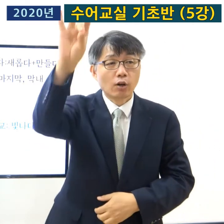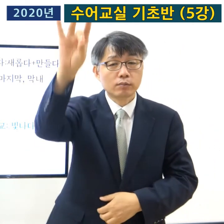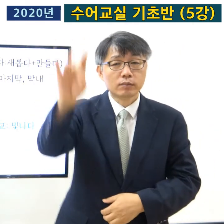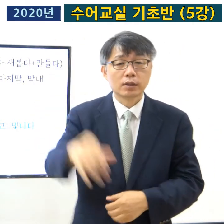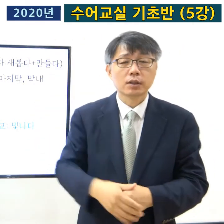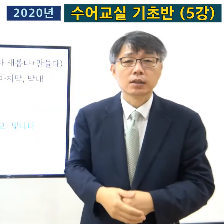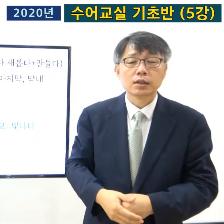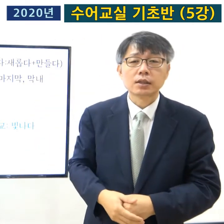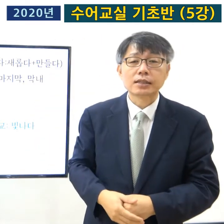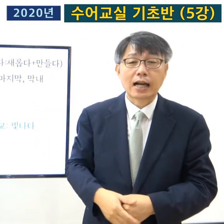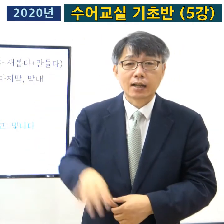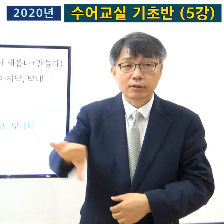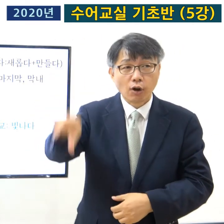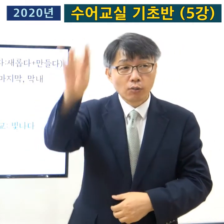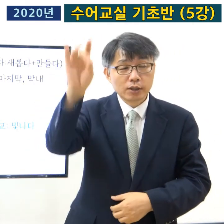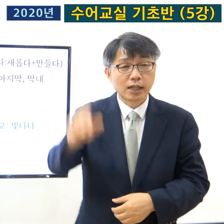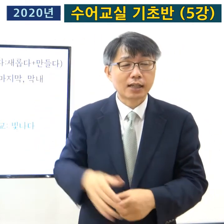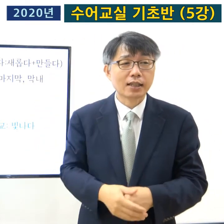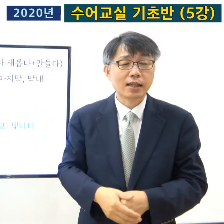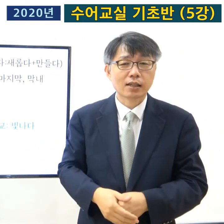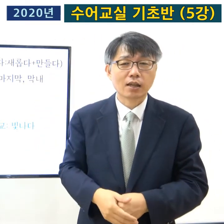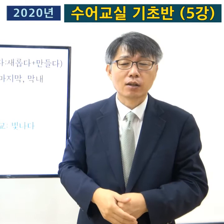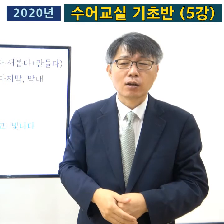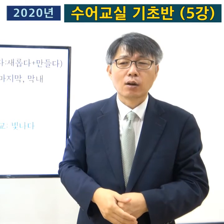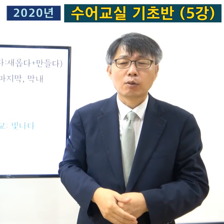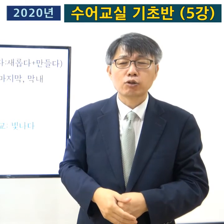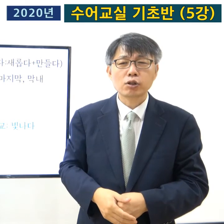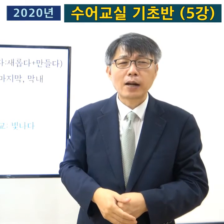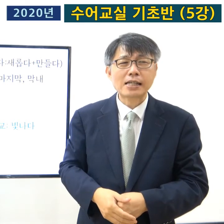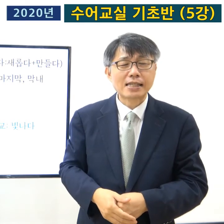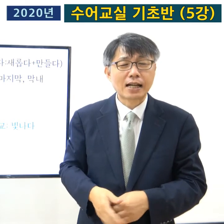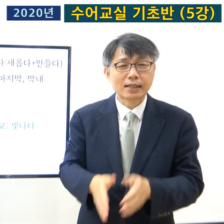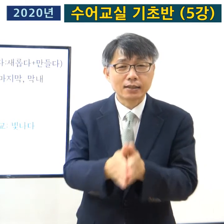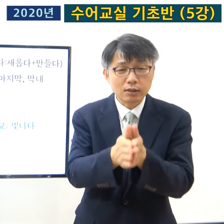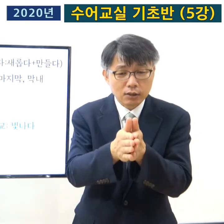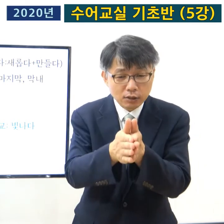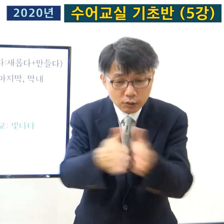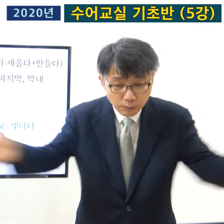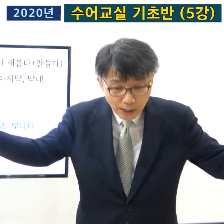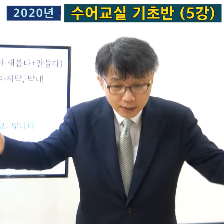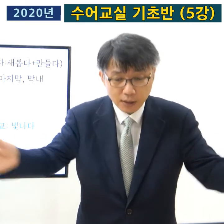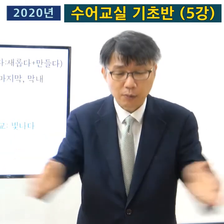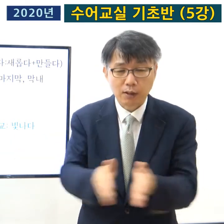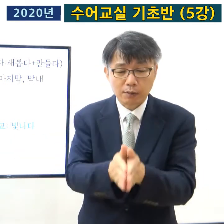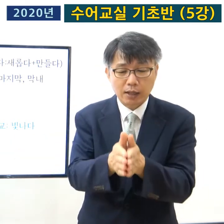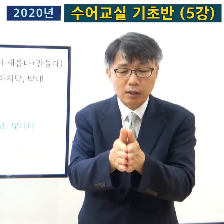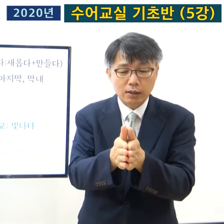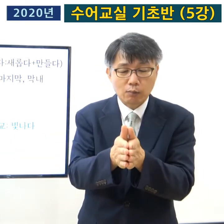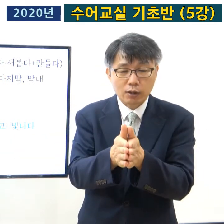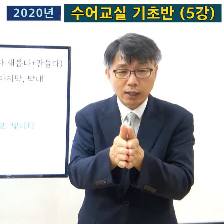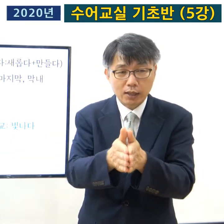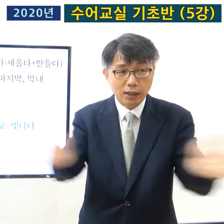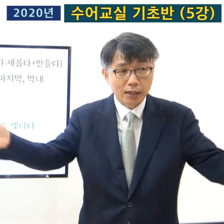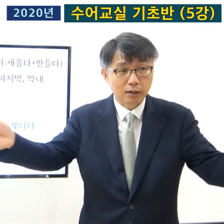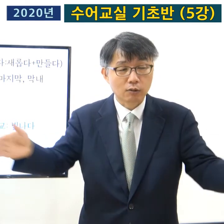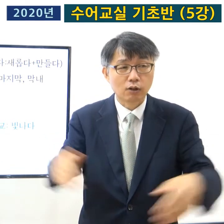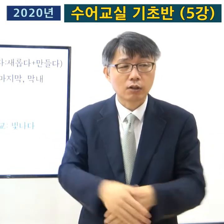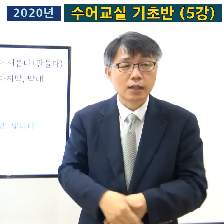처음 시작할 텐데 이렇게 시작할 때는 출발 이렇게 표현합니다. 딱 모았다가 이렇게 하는 거고요.